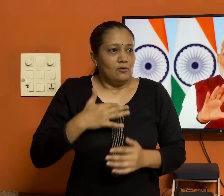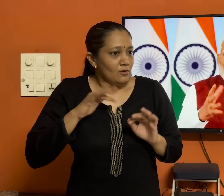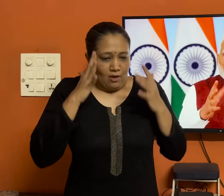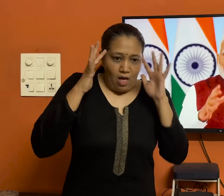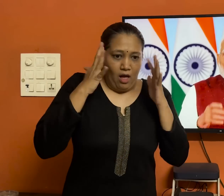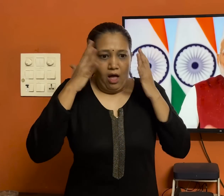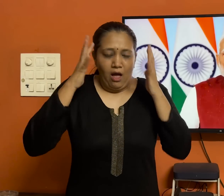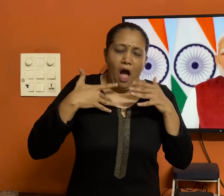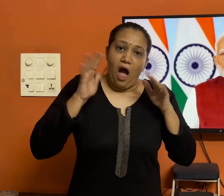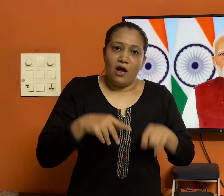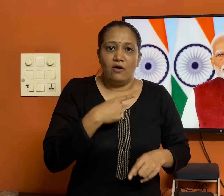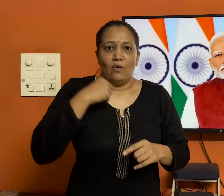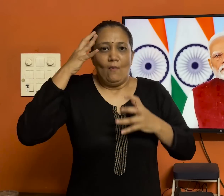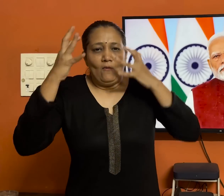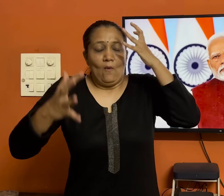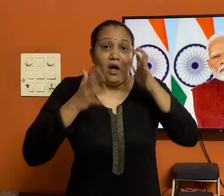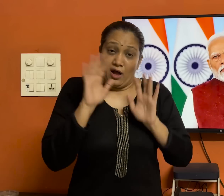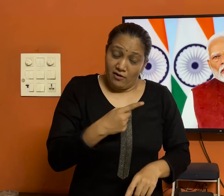बौखला गया,